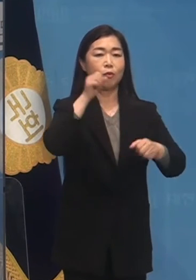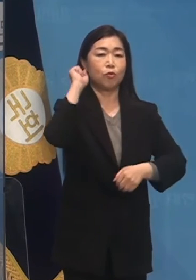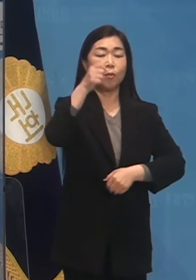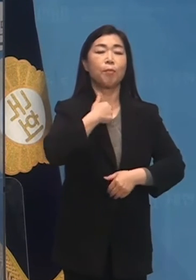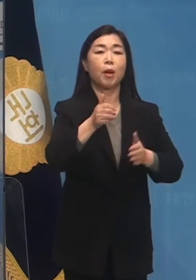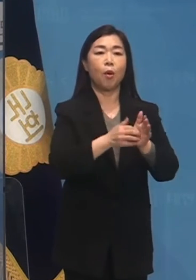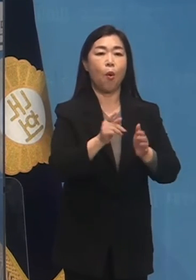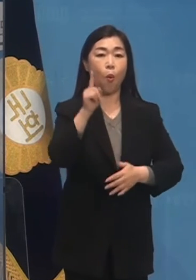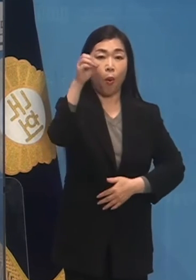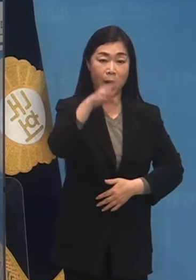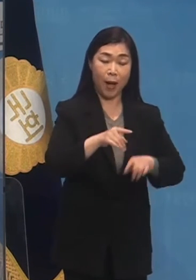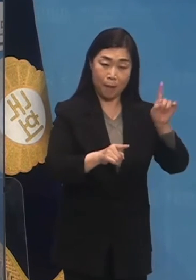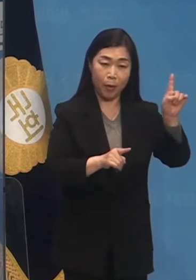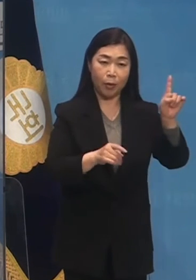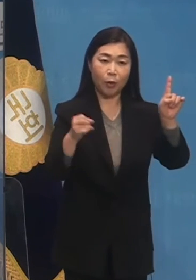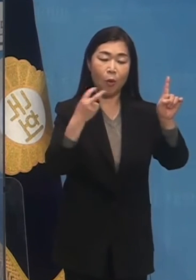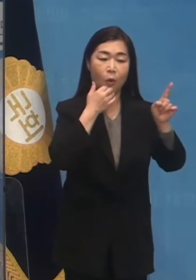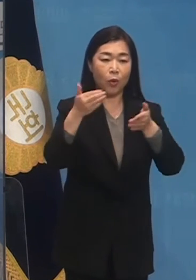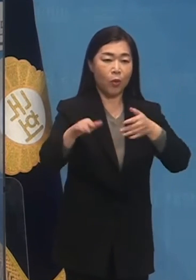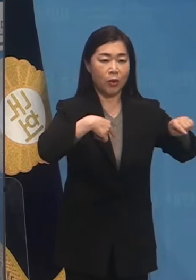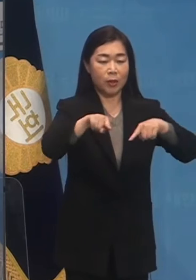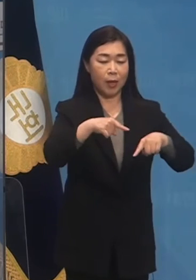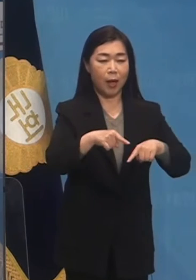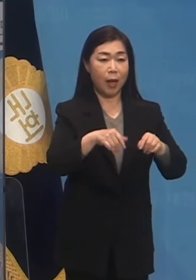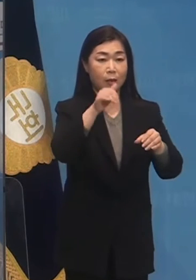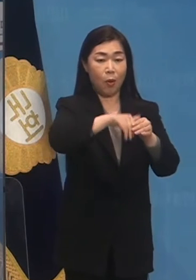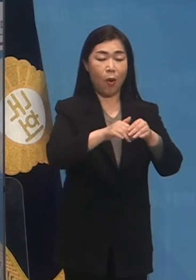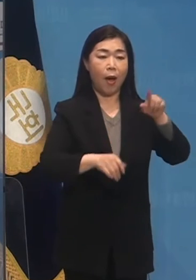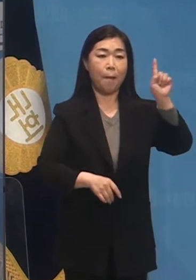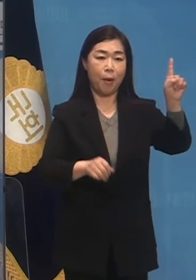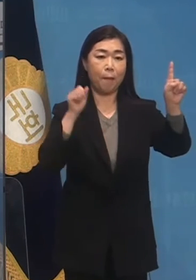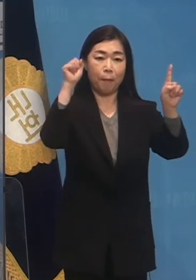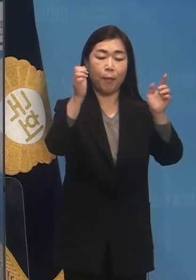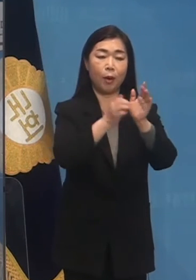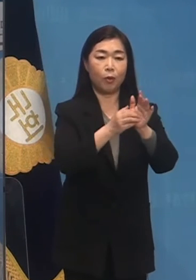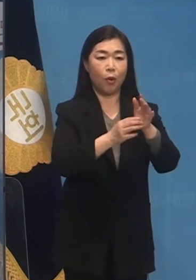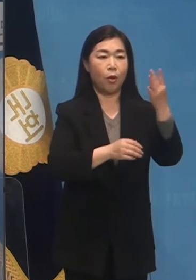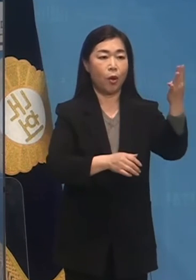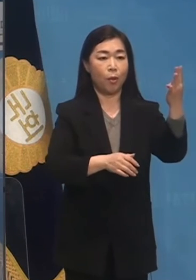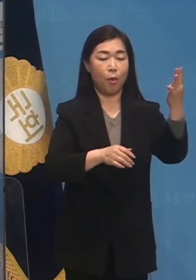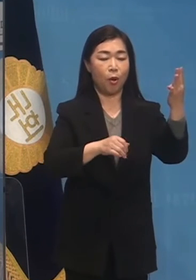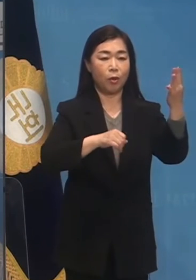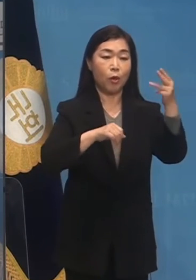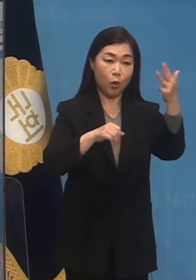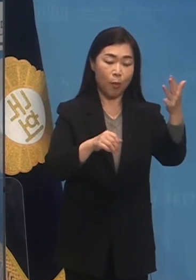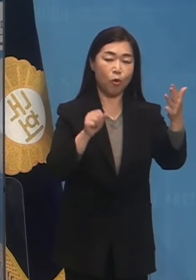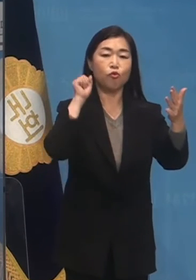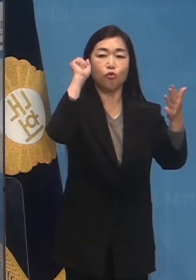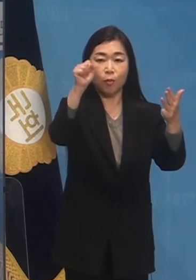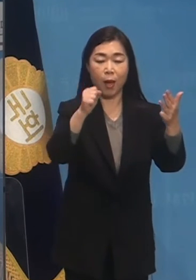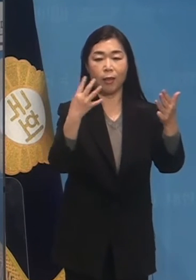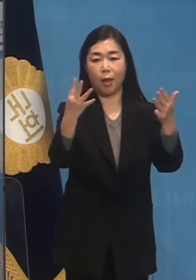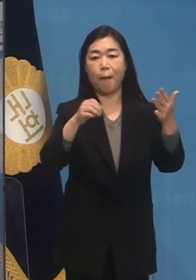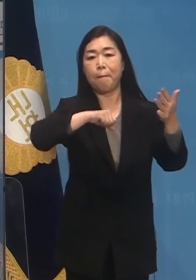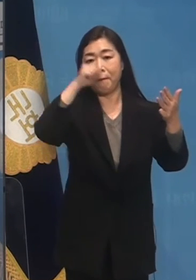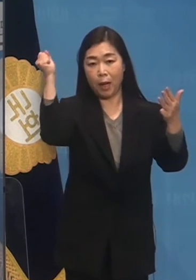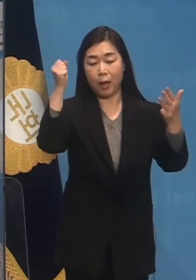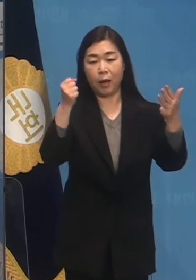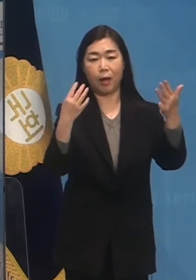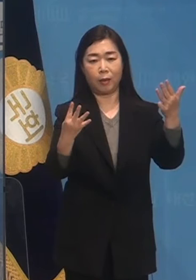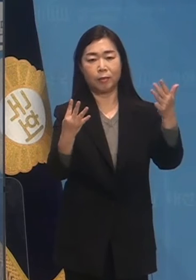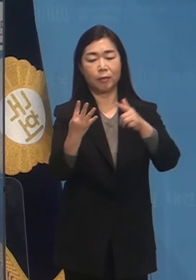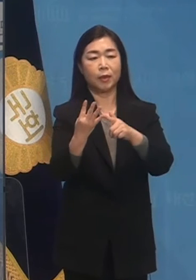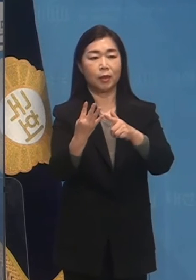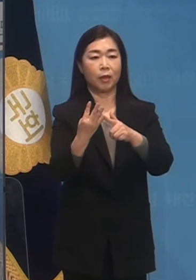고양시에서 1번, 경기도 지사 선거에서 1번, 8번 출마했고 4번 당선되었습니다. 부득이